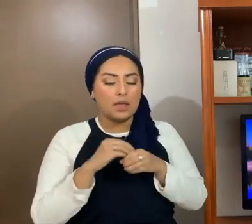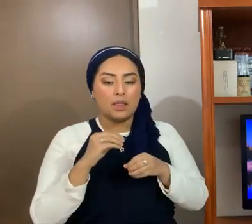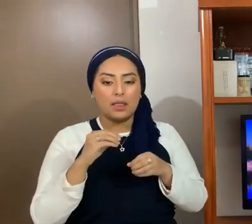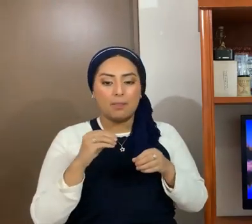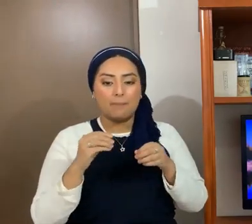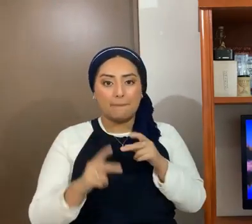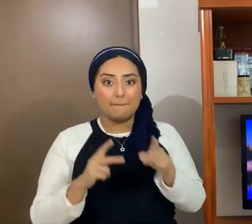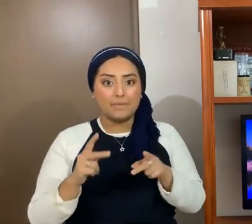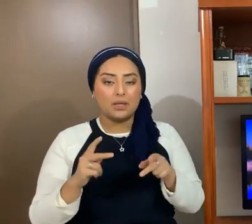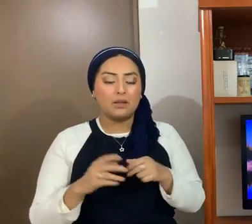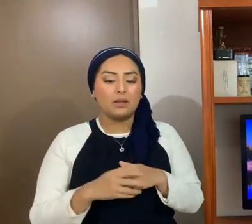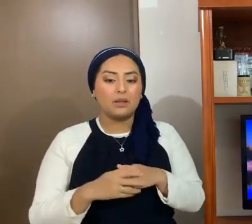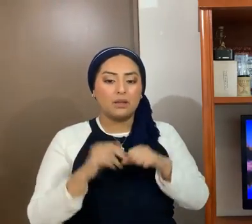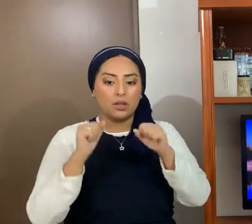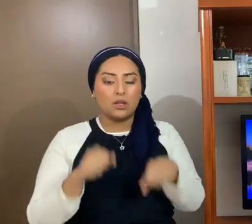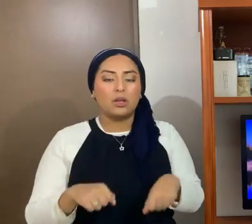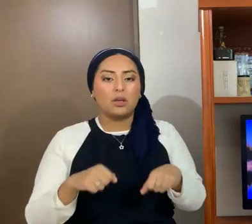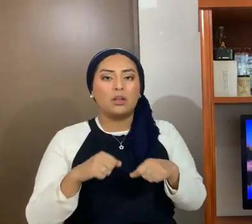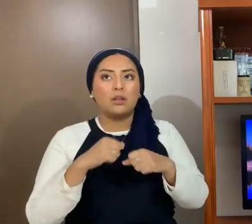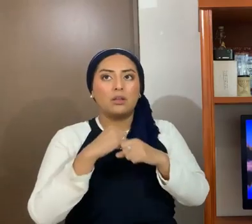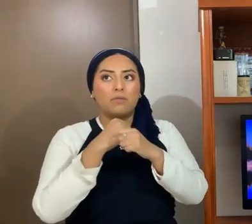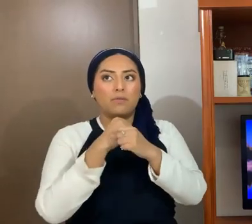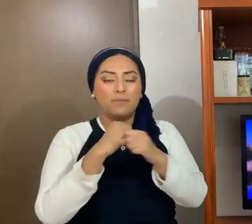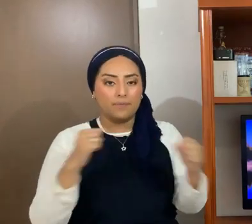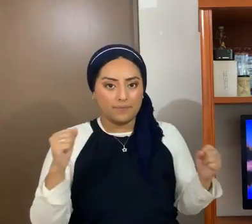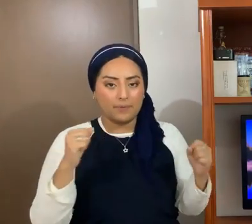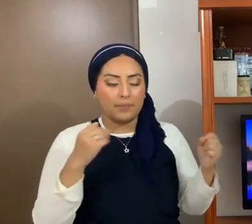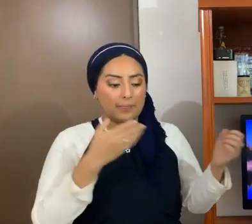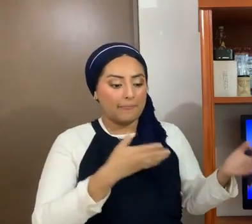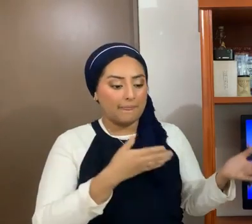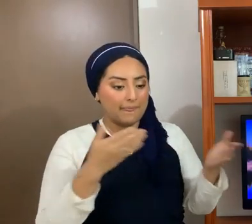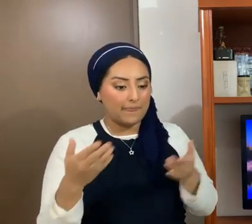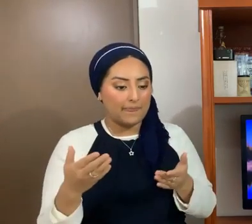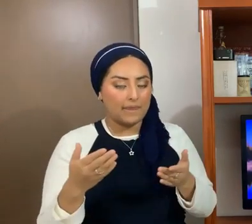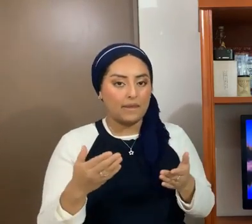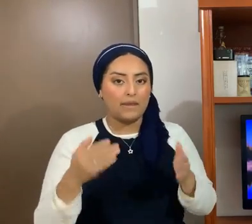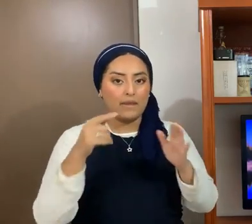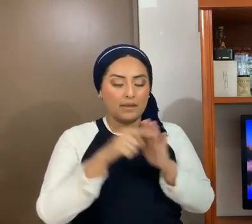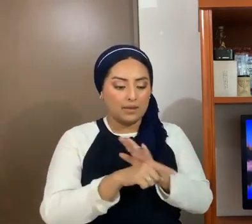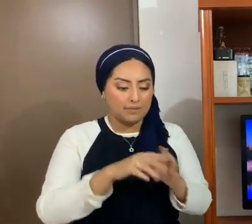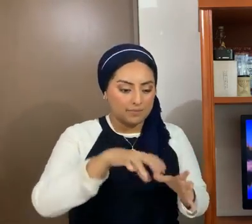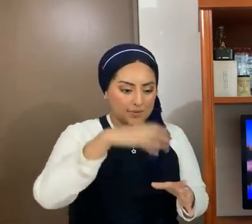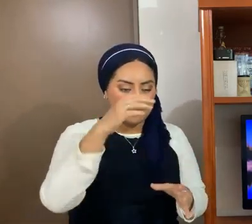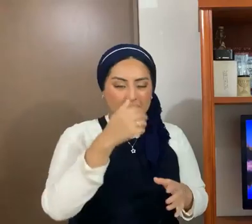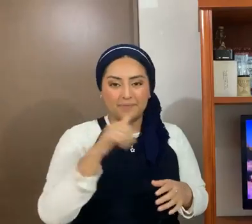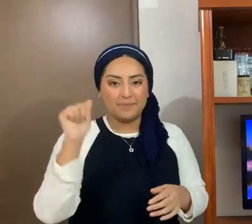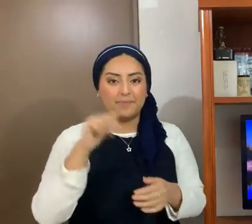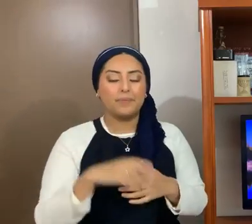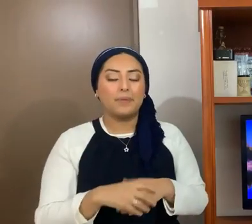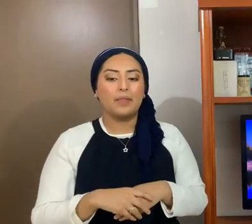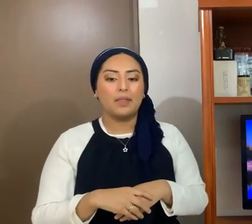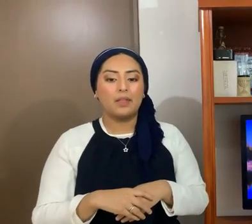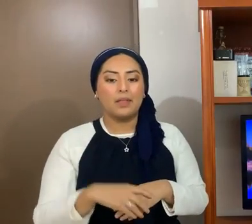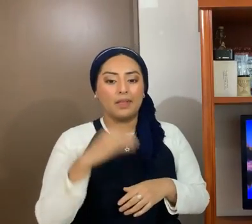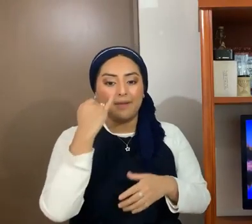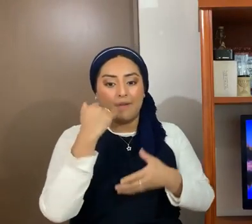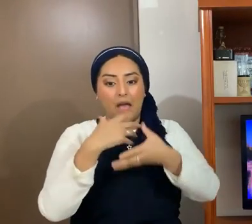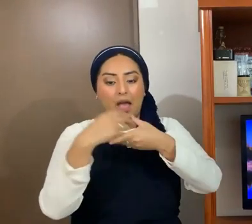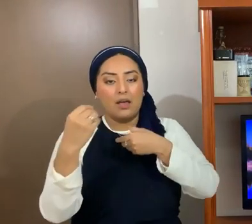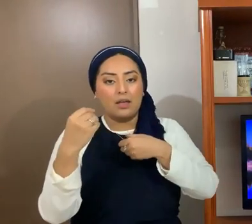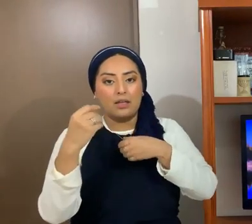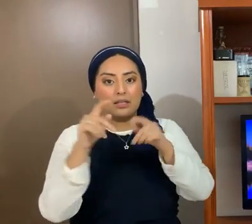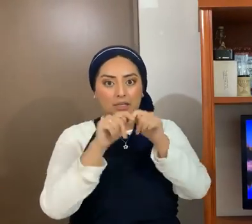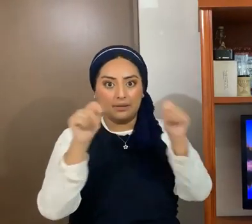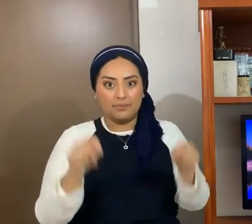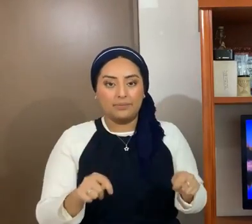podía redimir, es decir, o sea, llevar un sacrificio de expiación, etcétera, etcétera, si era fuera del Mishkan